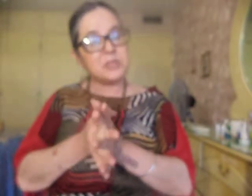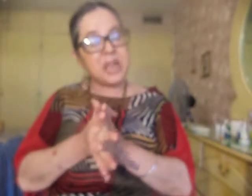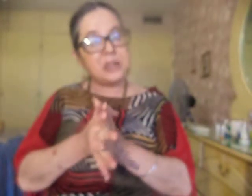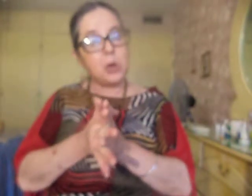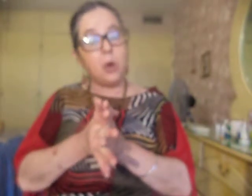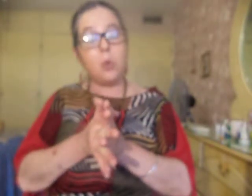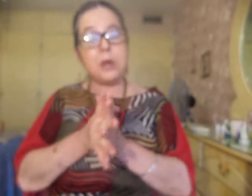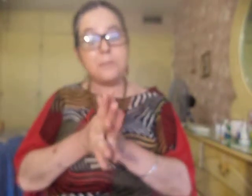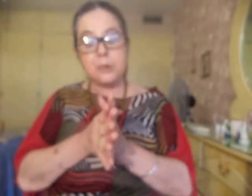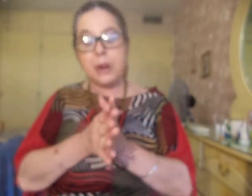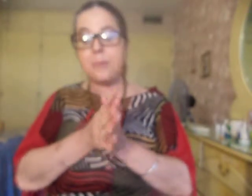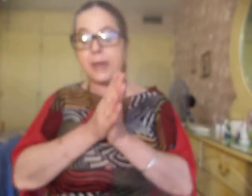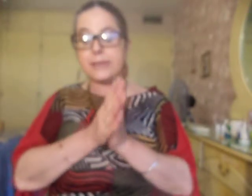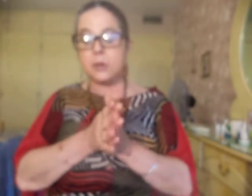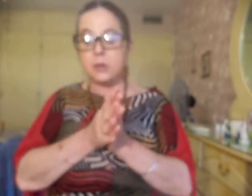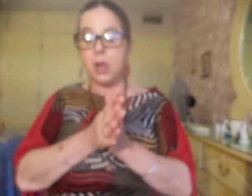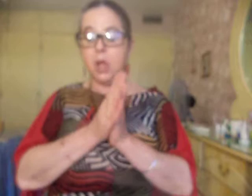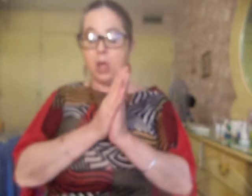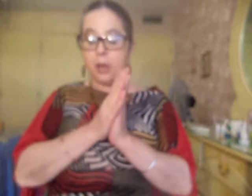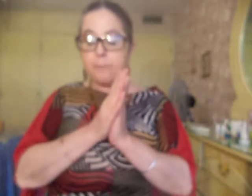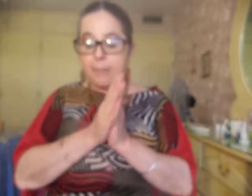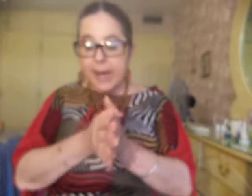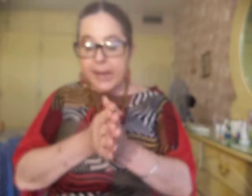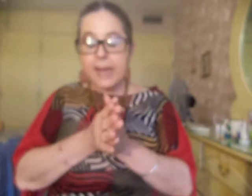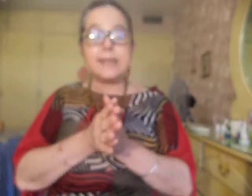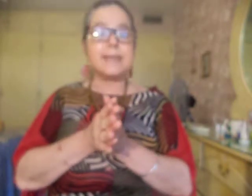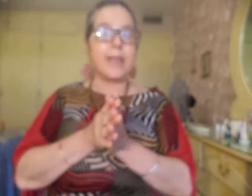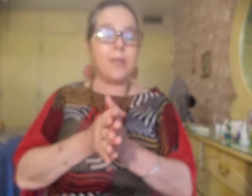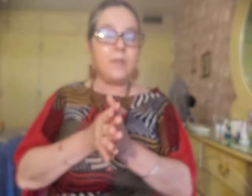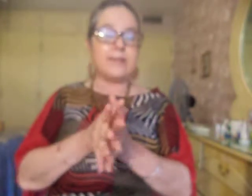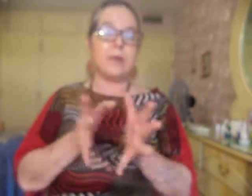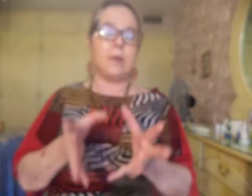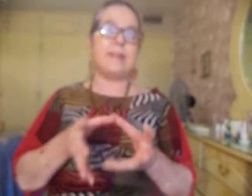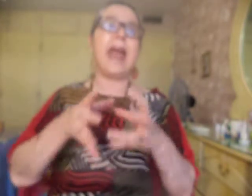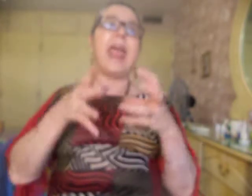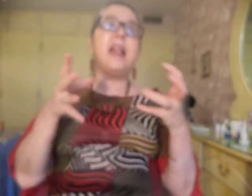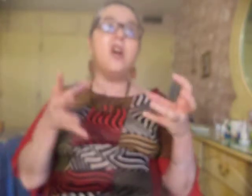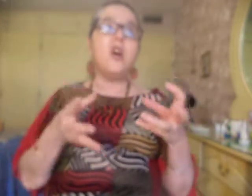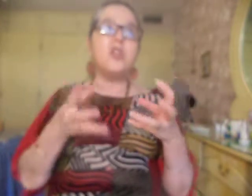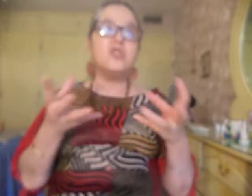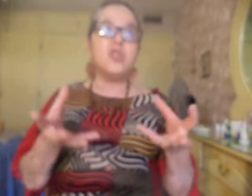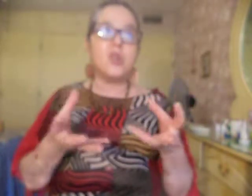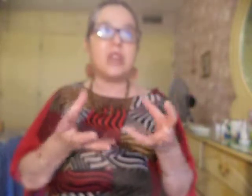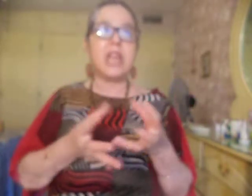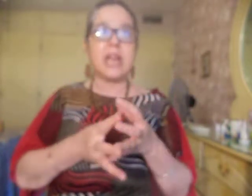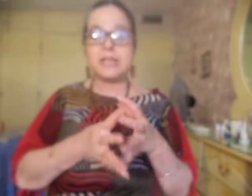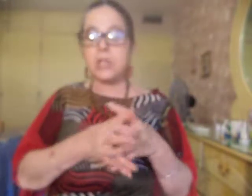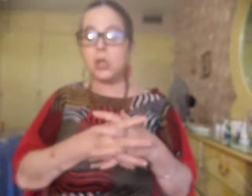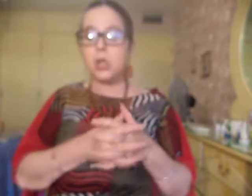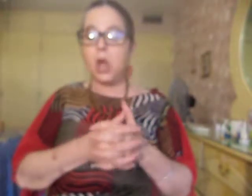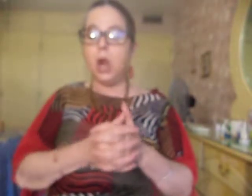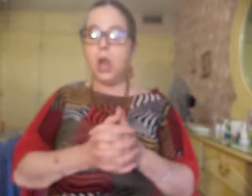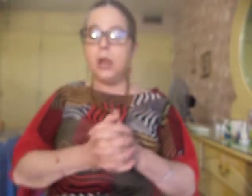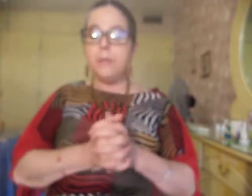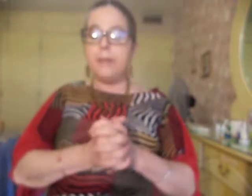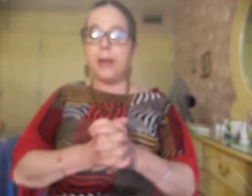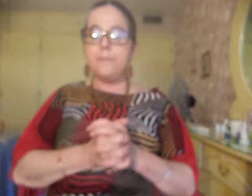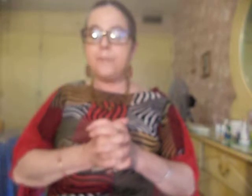desglosando una por una porque son varias. Es aquí donde se encuentra el grosor de casi todo. Vean,